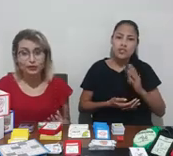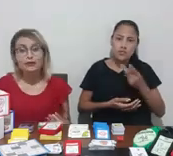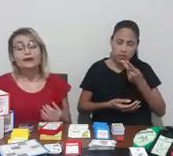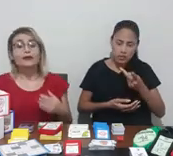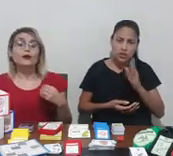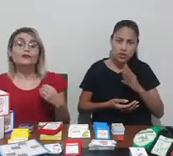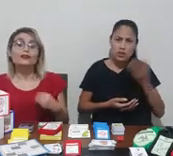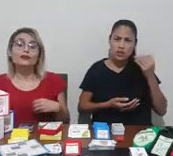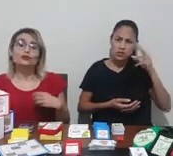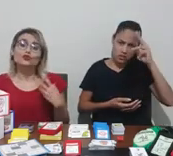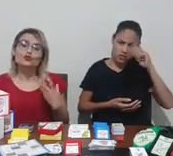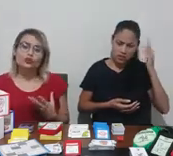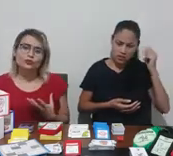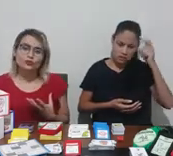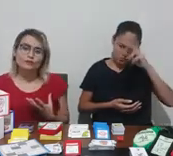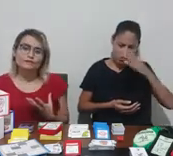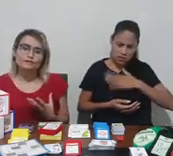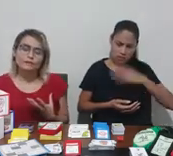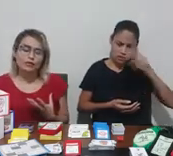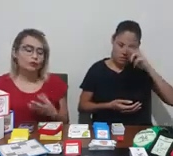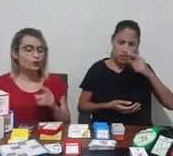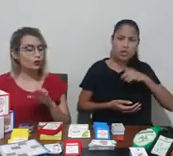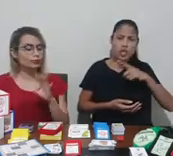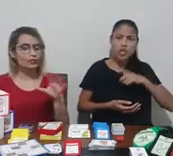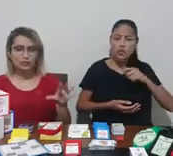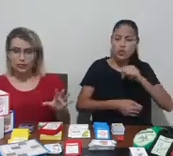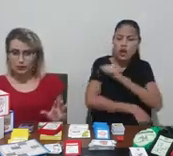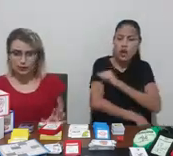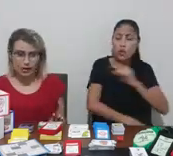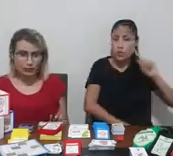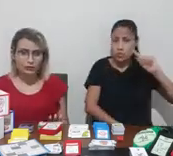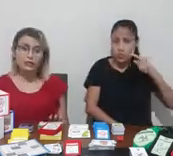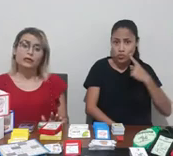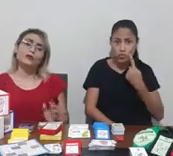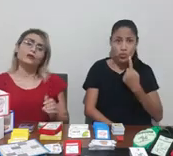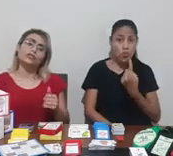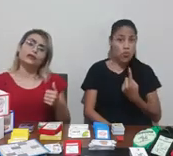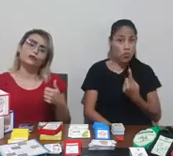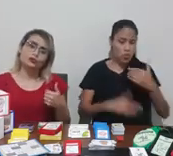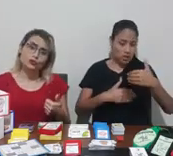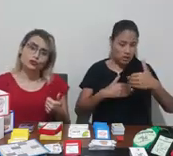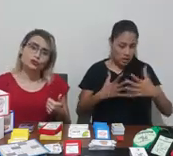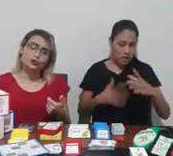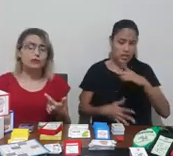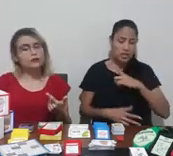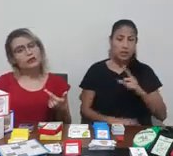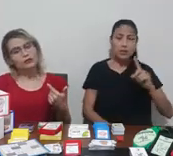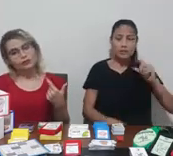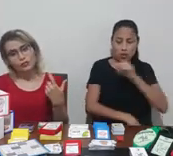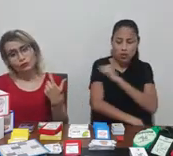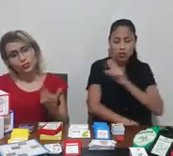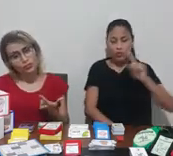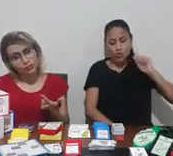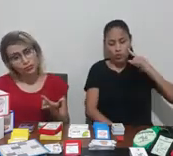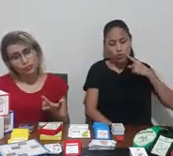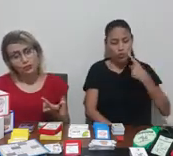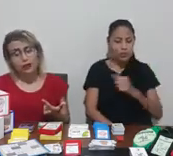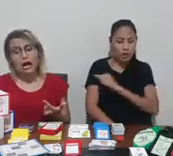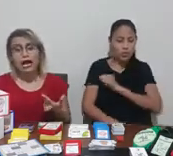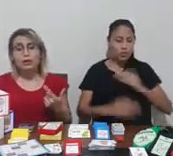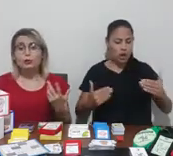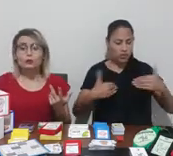história, eu tinha alunos surdos, né? Numa única sala de aula, eu tinha alunos surdos, eu tinha alunos